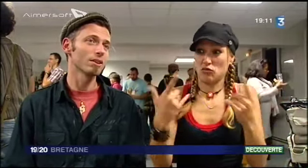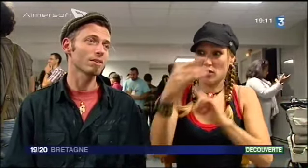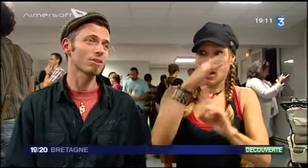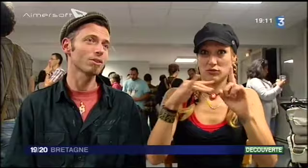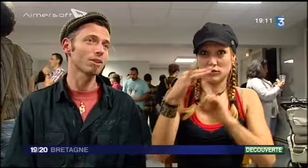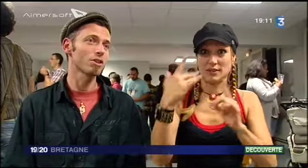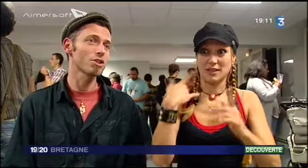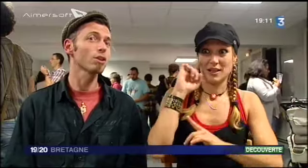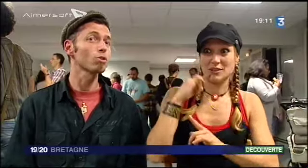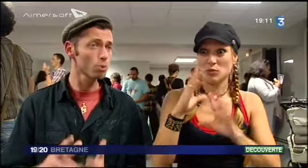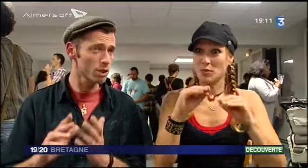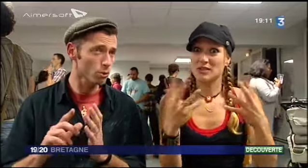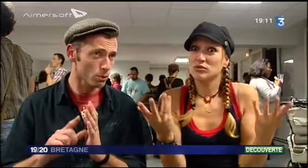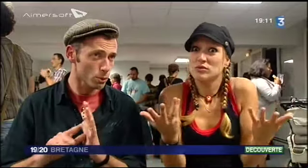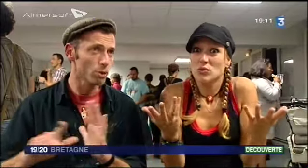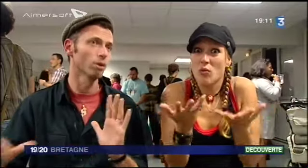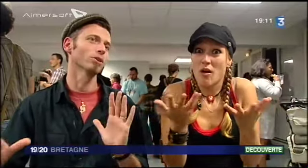il serait temps d'y réfléchir, surtout qu'ils ont une langue.